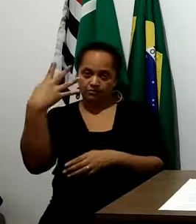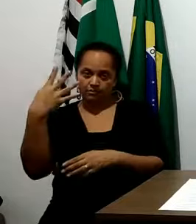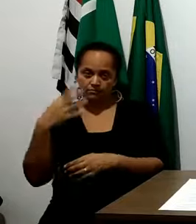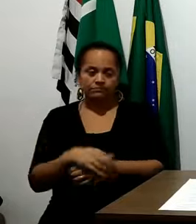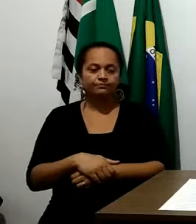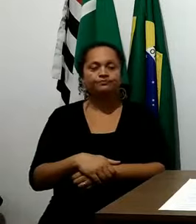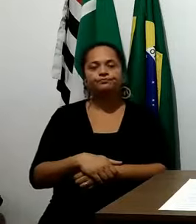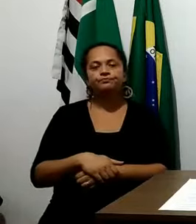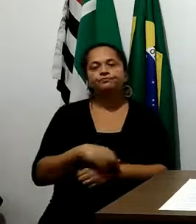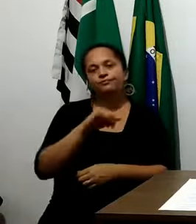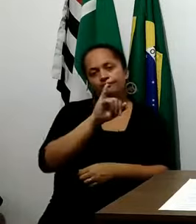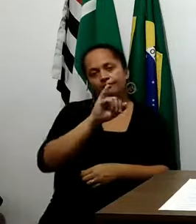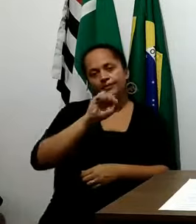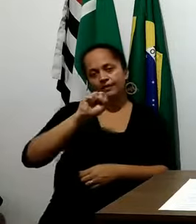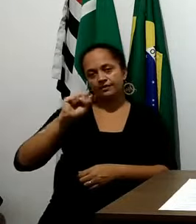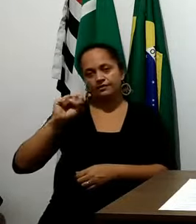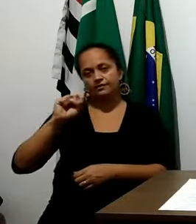capítulo 59,